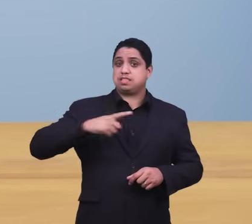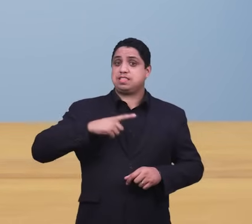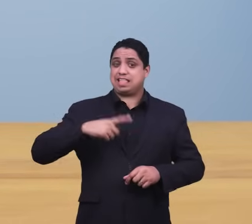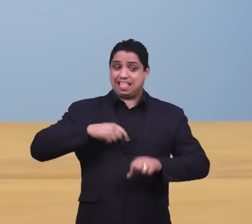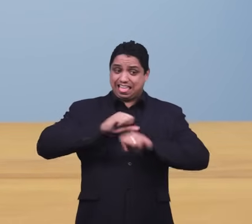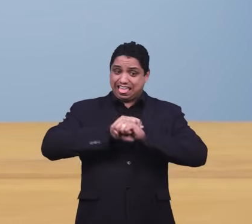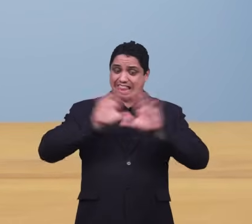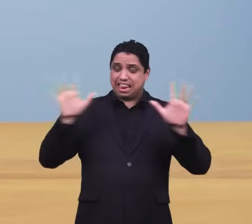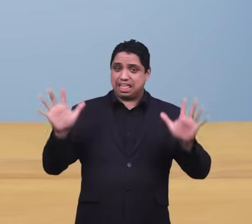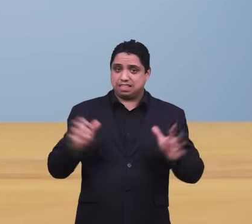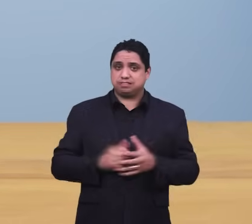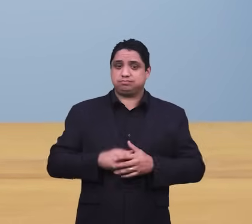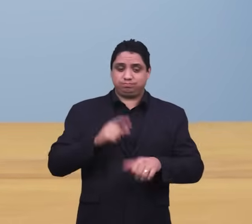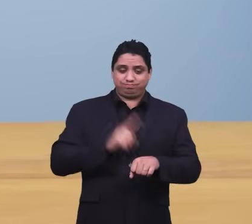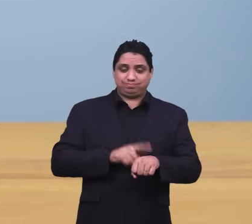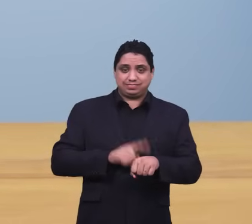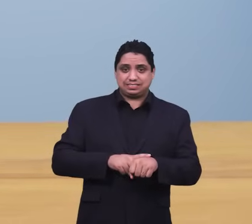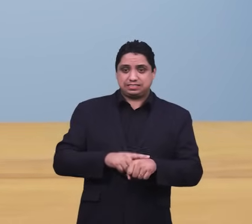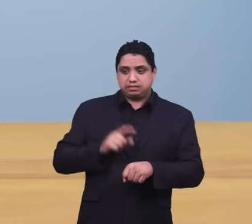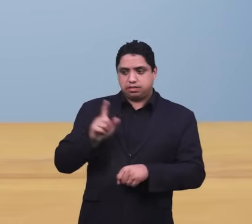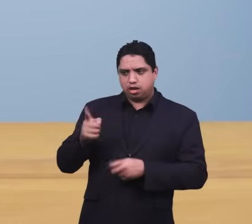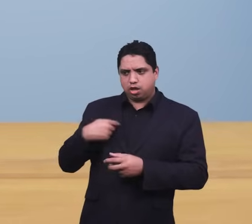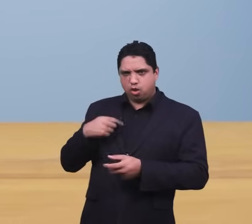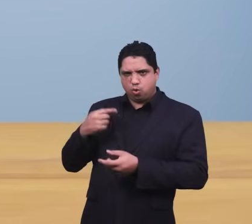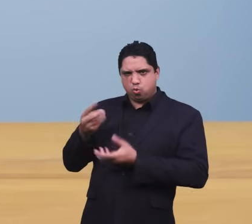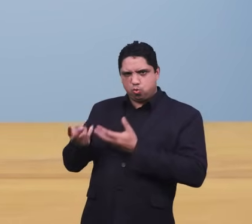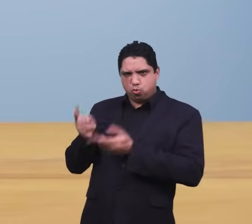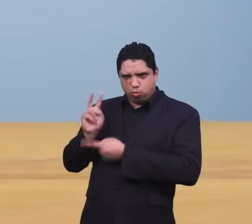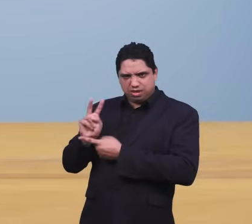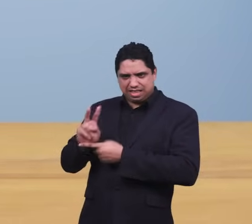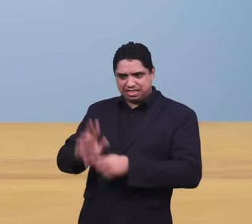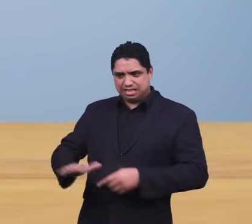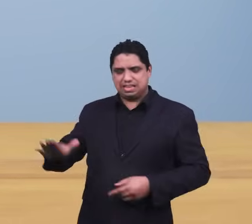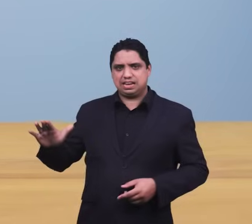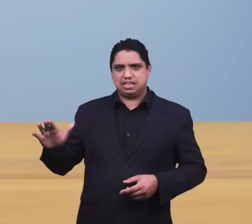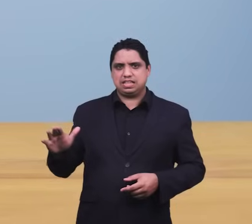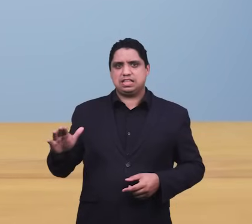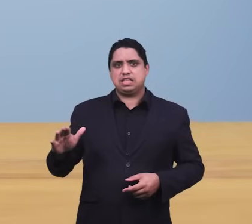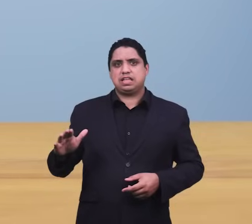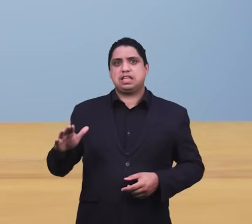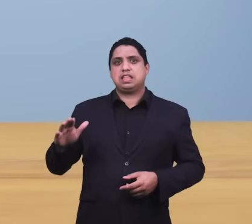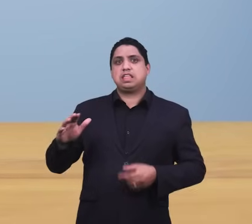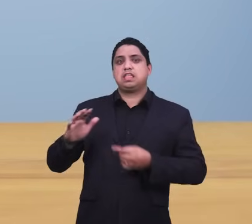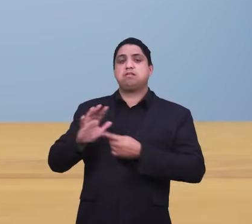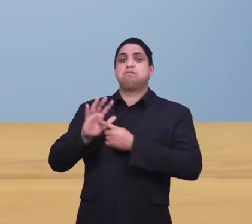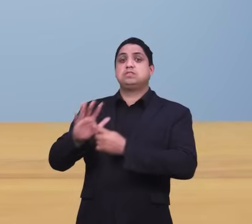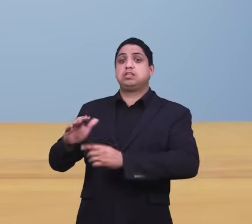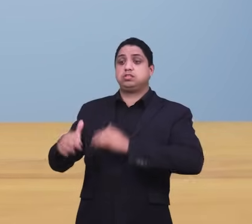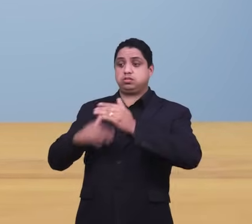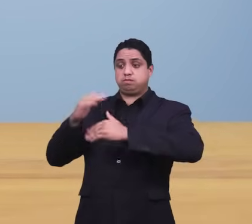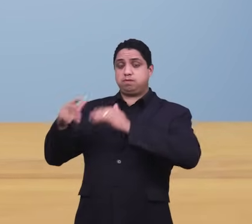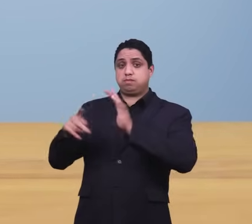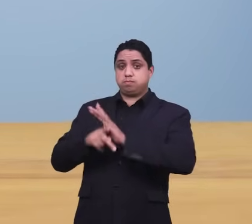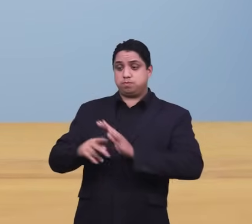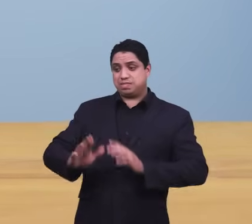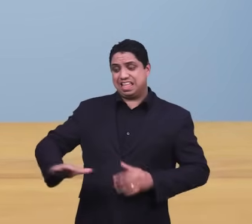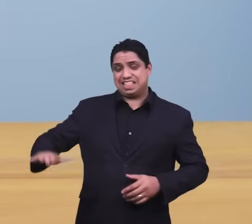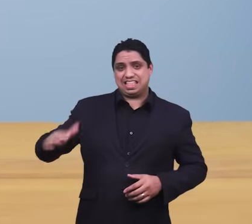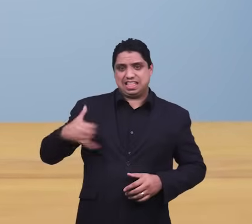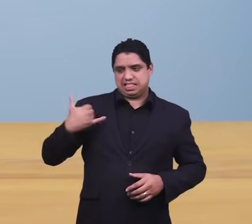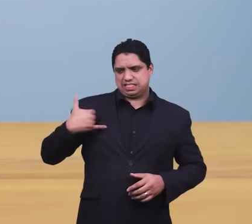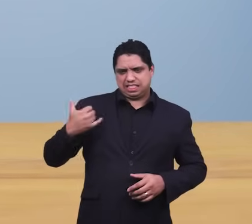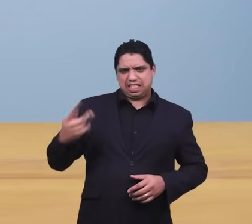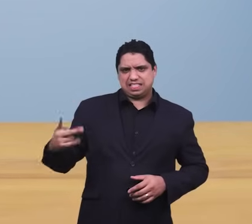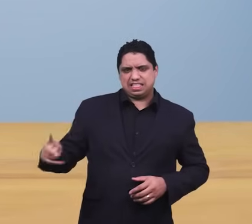uma criança, eu lido com a criança, com a questão do desenvolvimento daquela idade. Então,